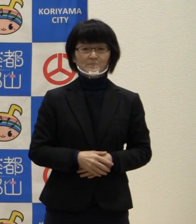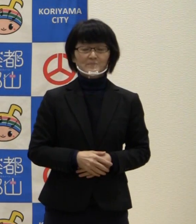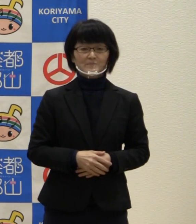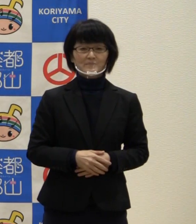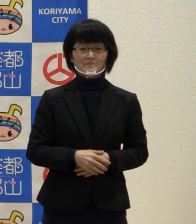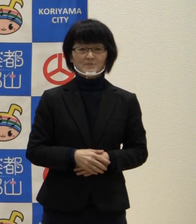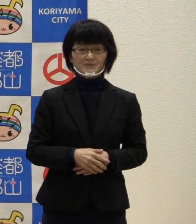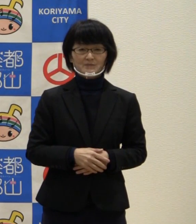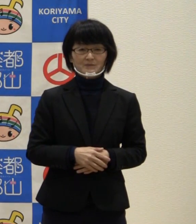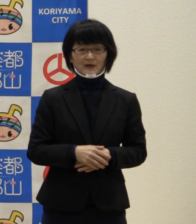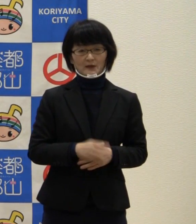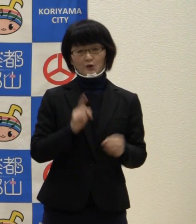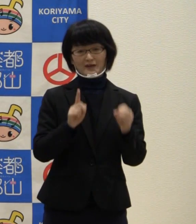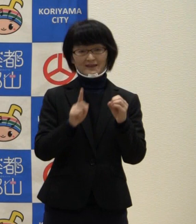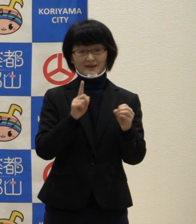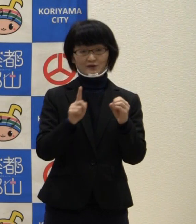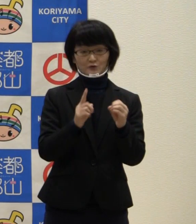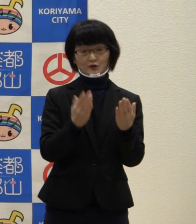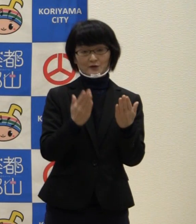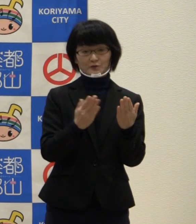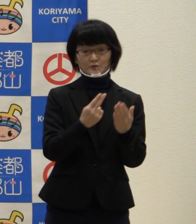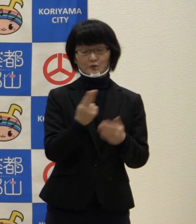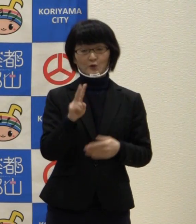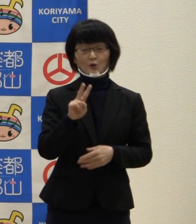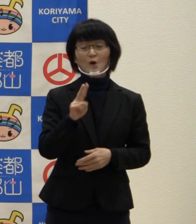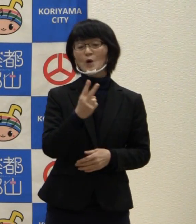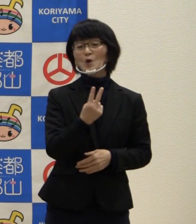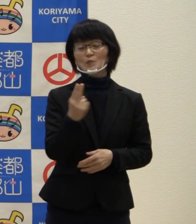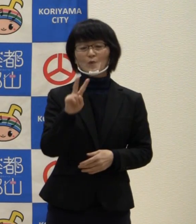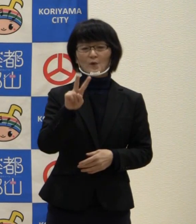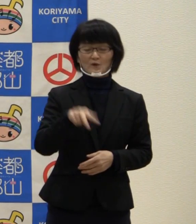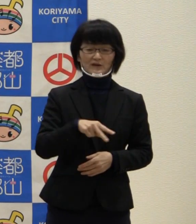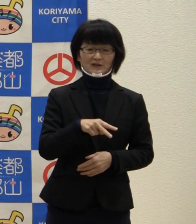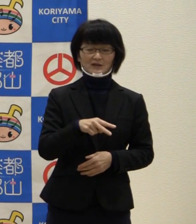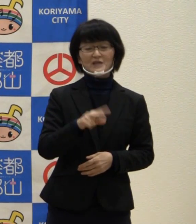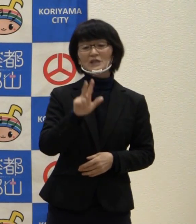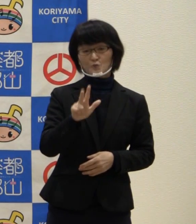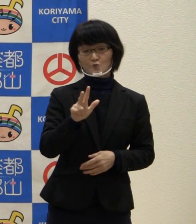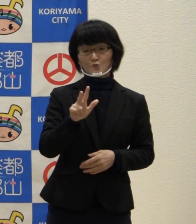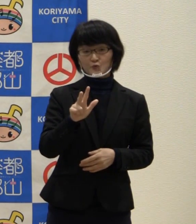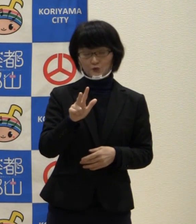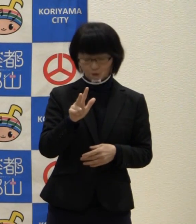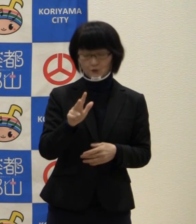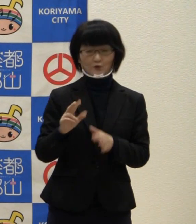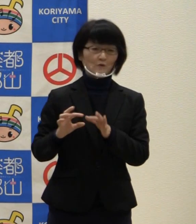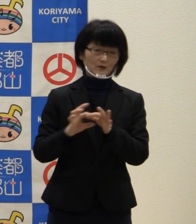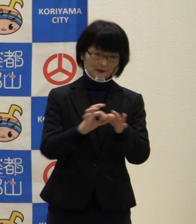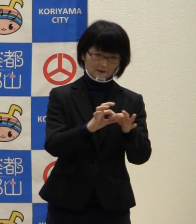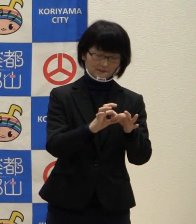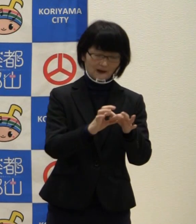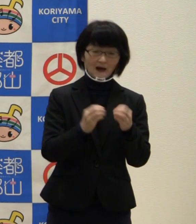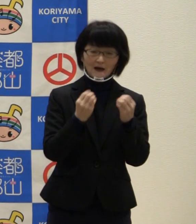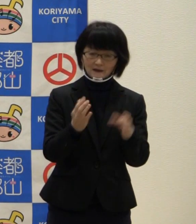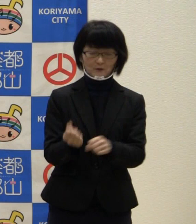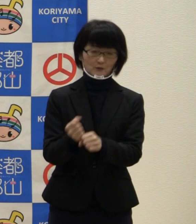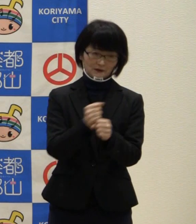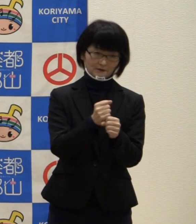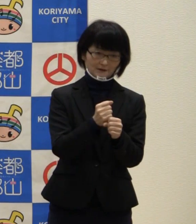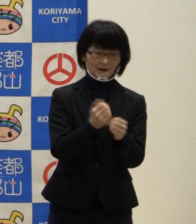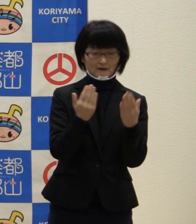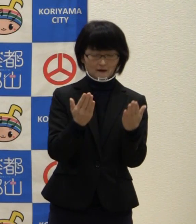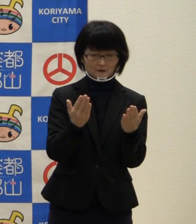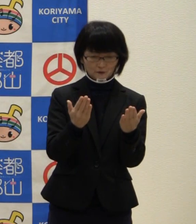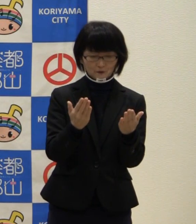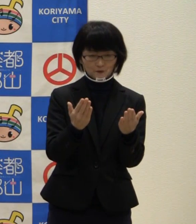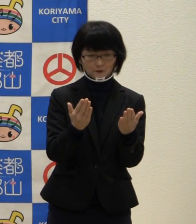それからデジタル学習ドリルの導入というものでございます。これも更新をしてですね新しい学習指